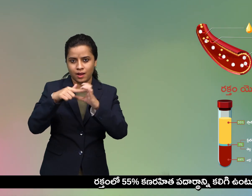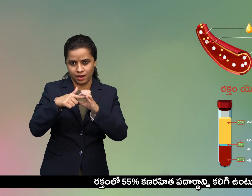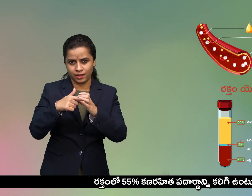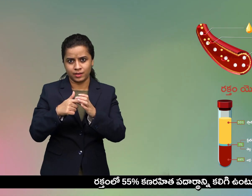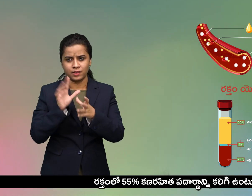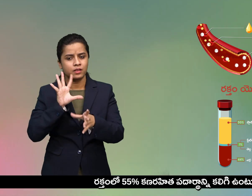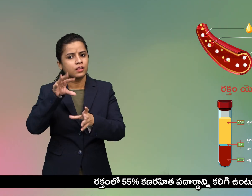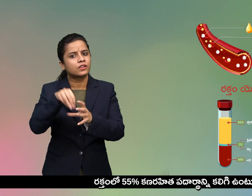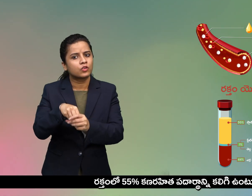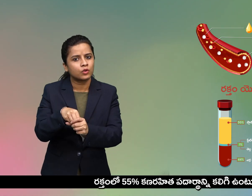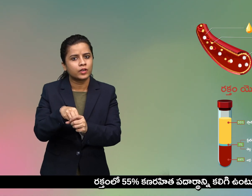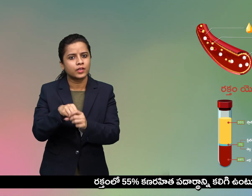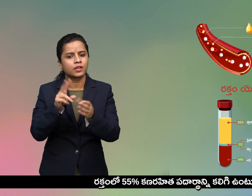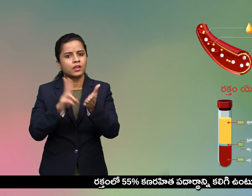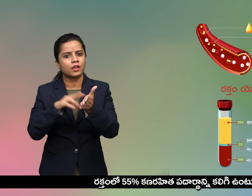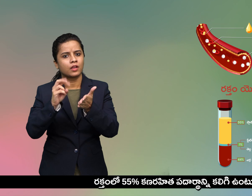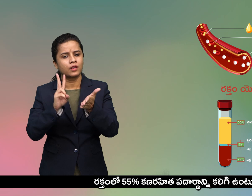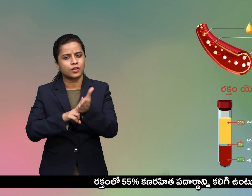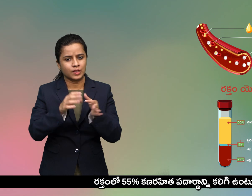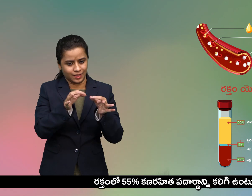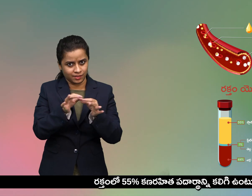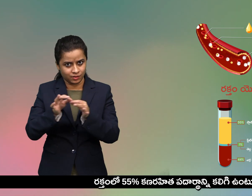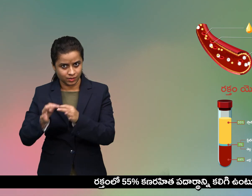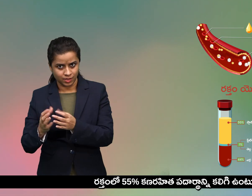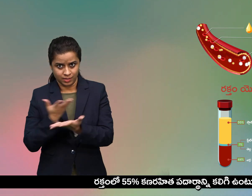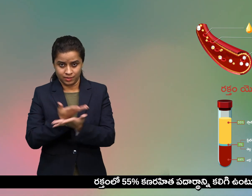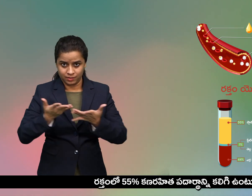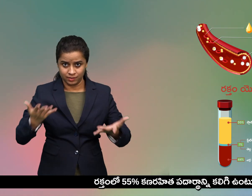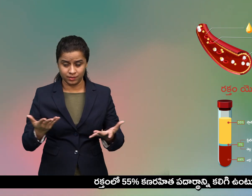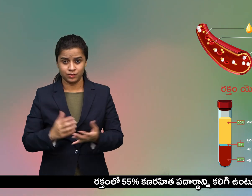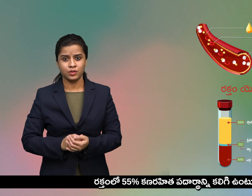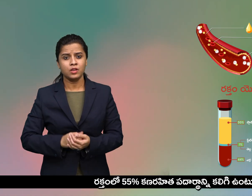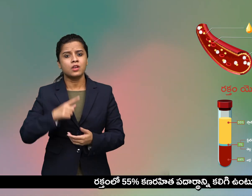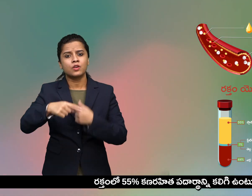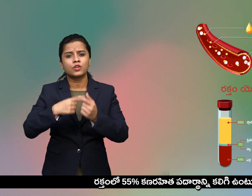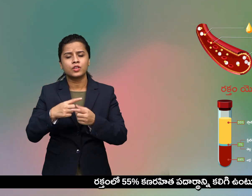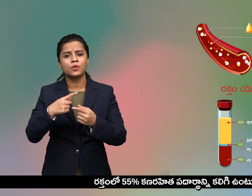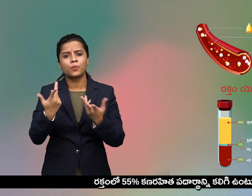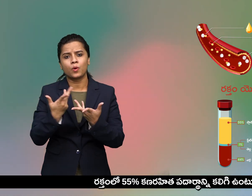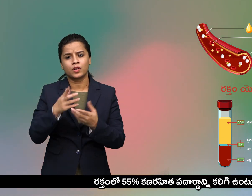రక్తంలో 55% కణరహిత పదార్థాన్ని కలిగి ఉంటుంది.